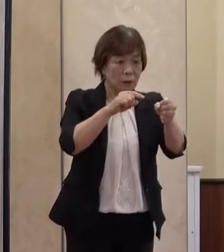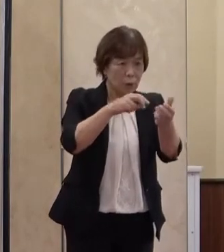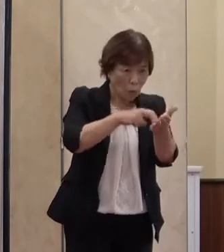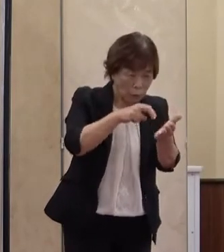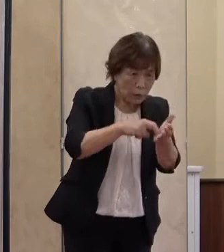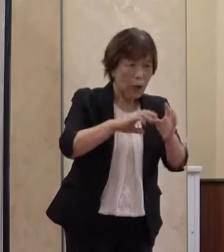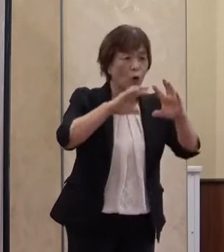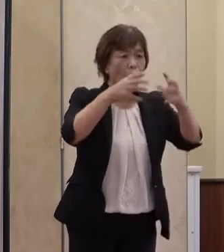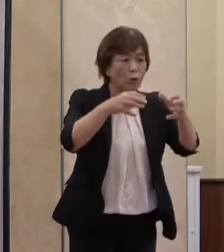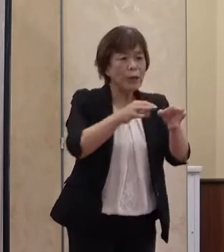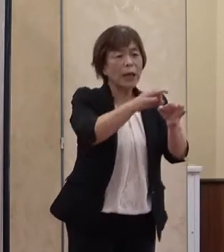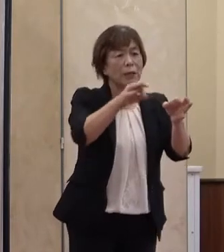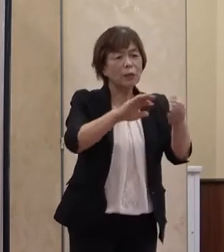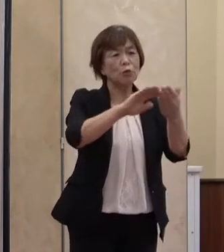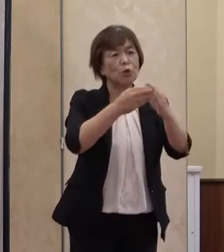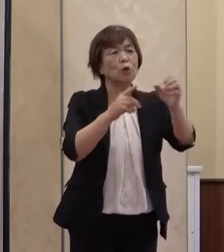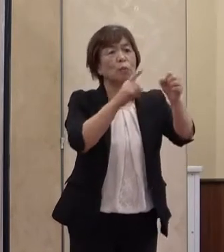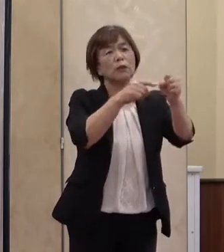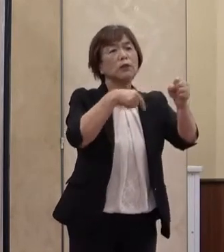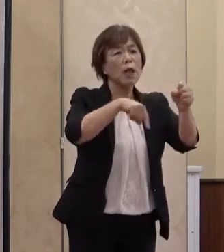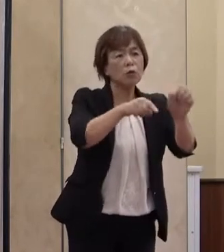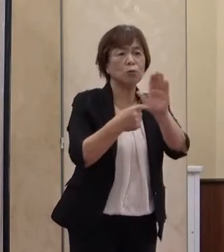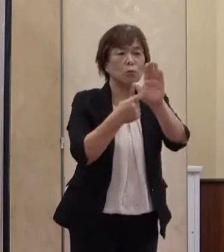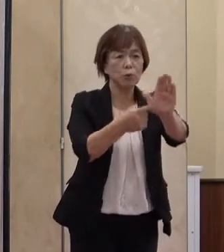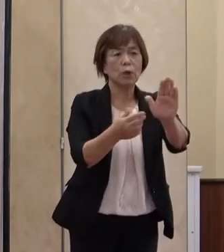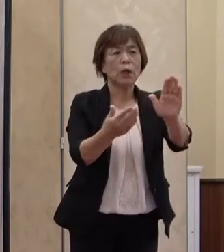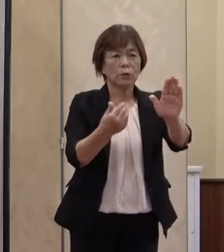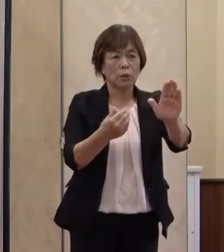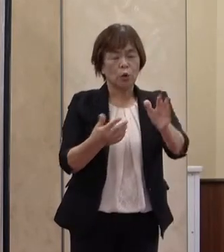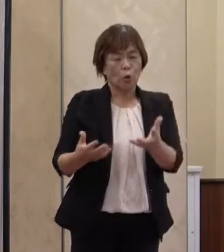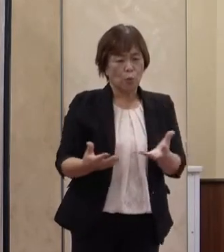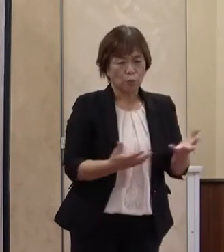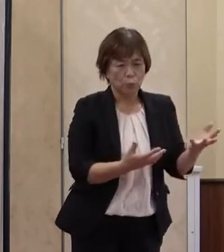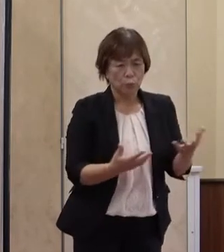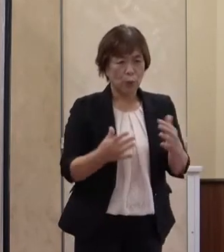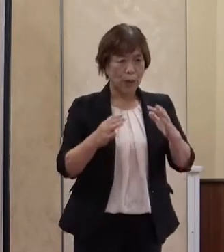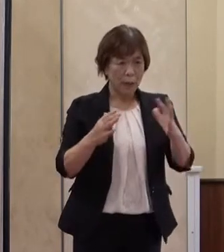が重要なんじゃないかなと思います。途中でブレることがないように、